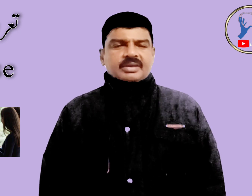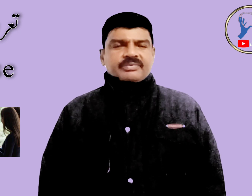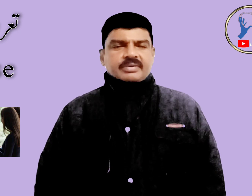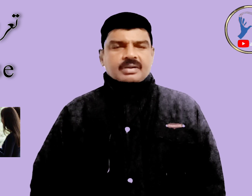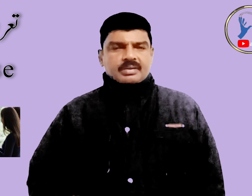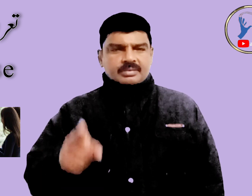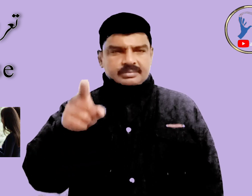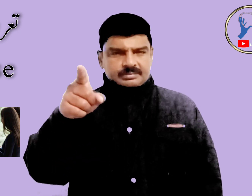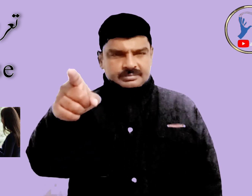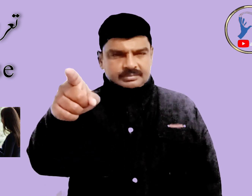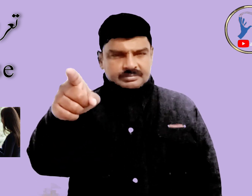तारीफ करना,